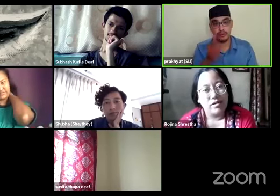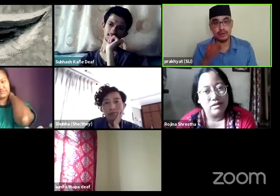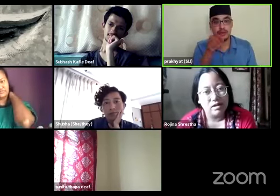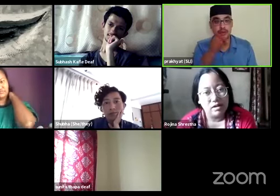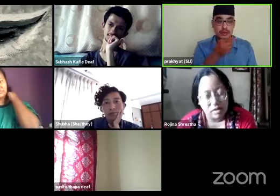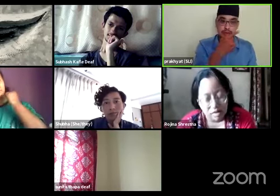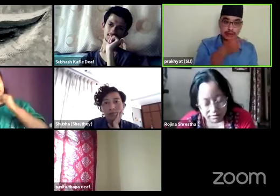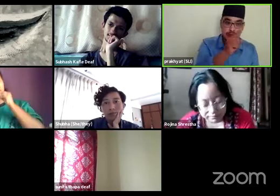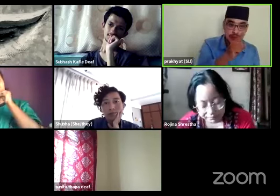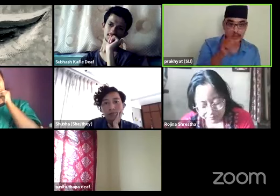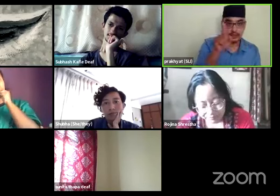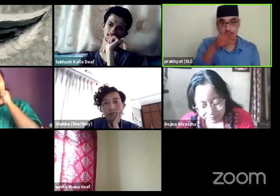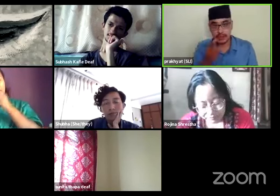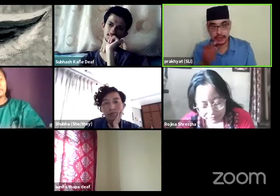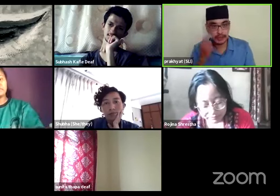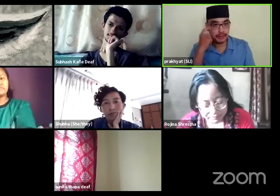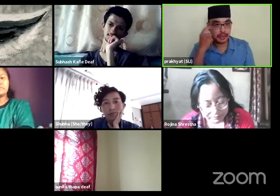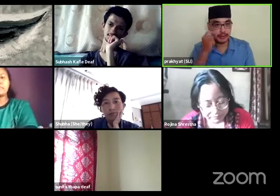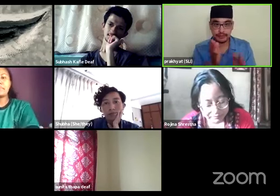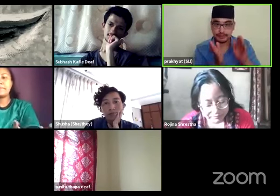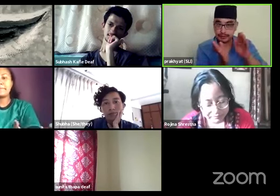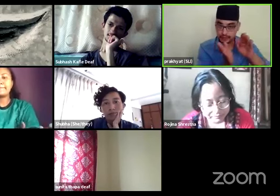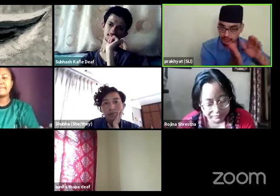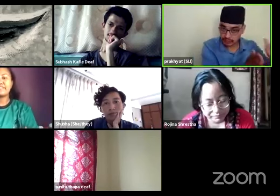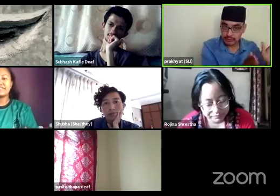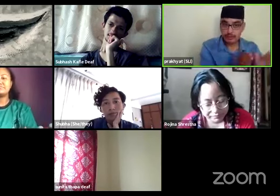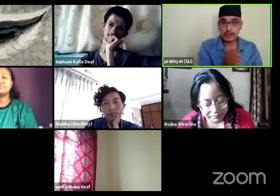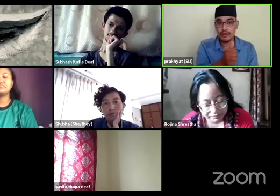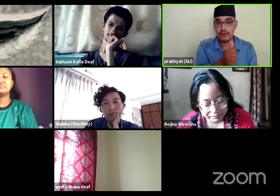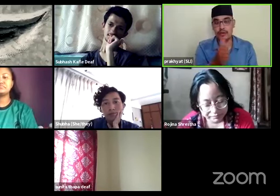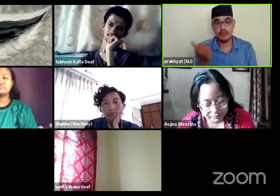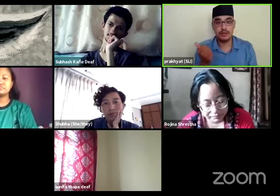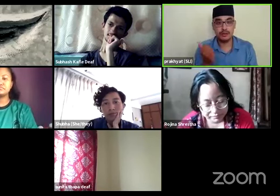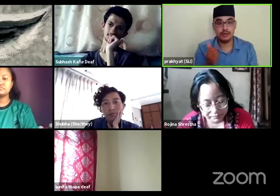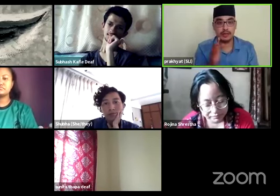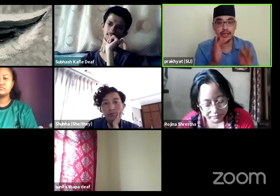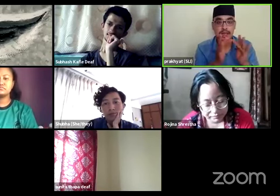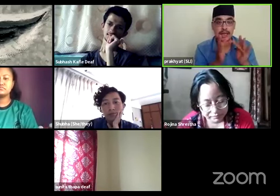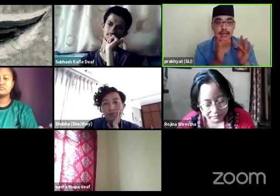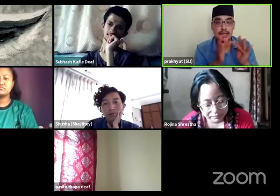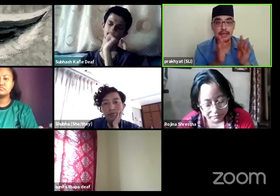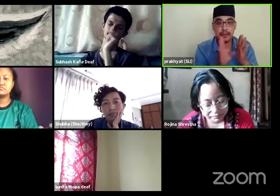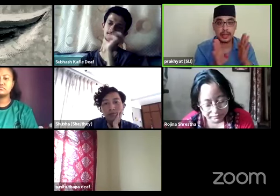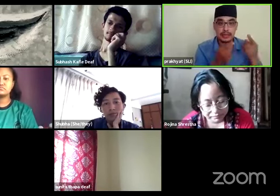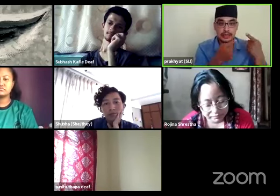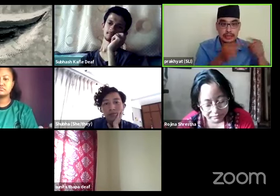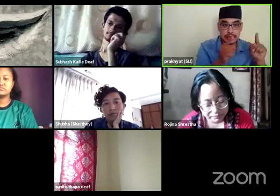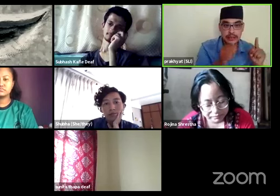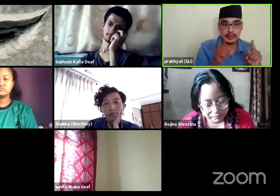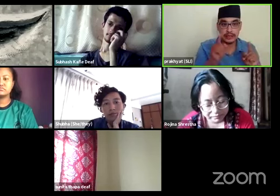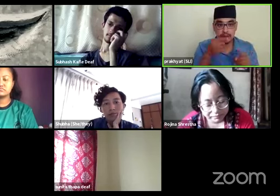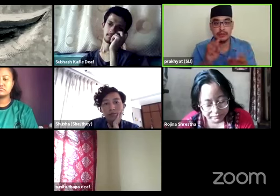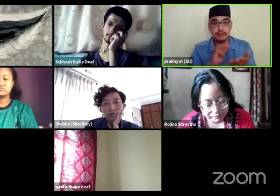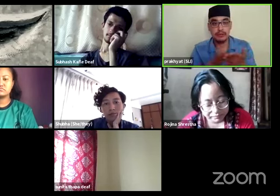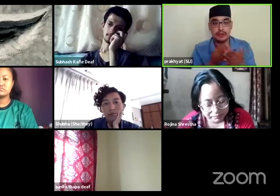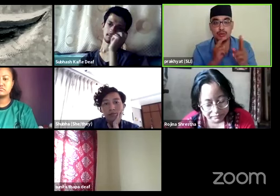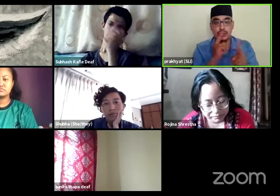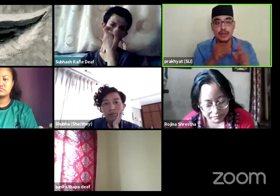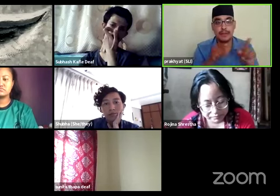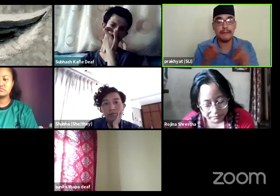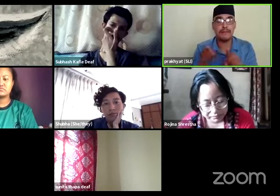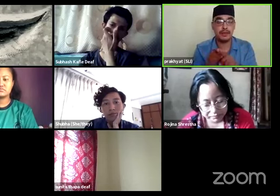ठिक बेठीको कन्सेप्ट चाहिँ एउटा भयो. अनि अर्को चाहिँ मलाई यही अनलाइनमा के ओके छ भन्ने कुरा चाहिँ अब यो यो